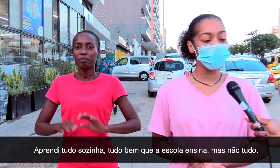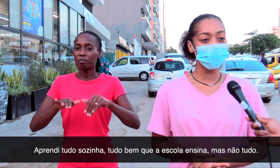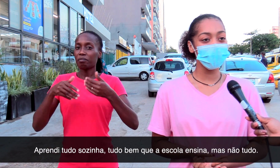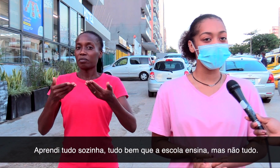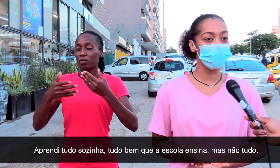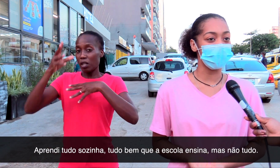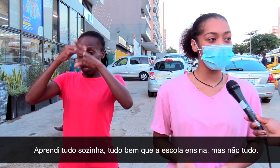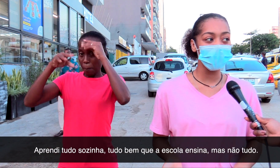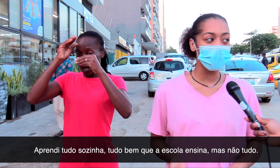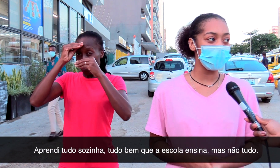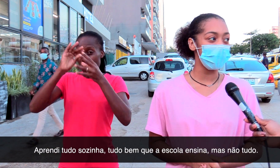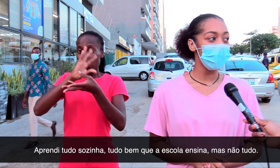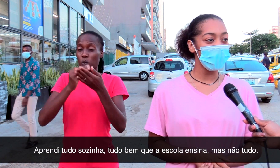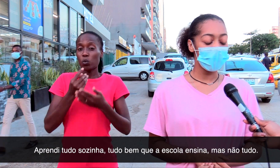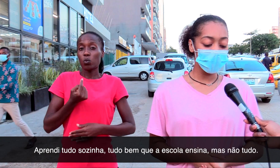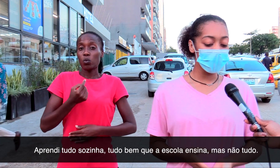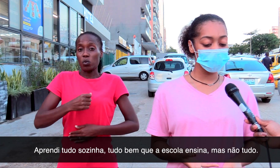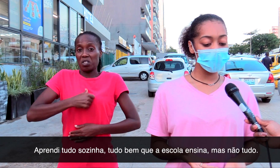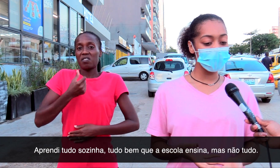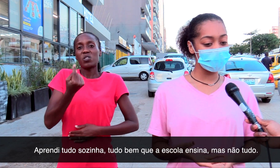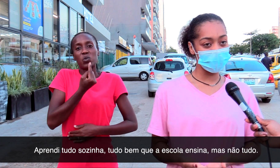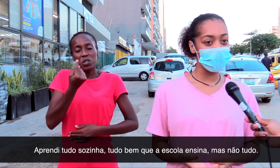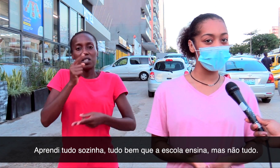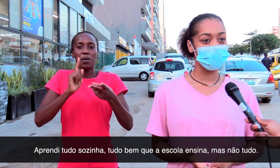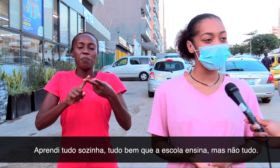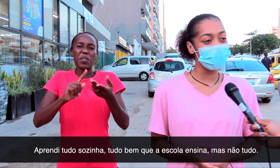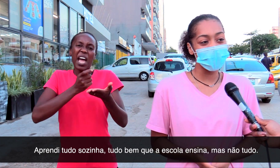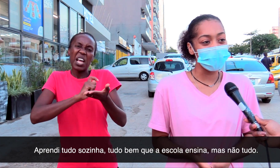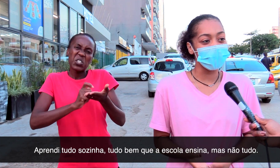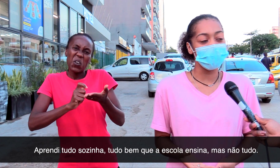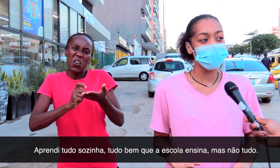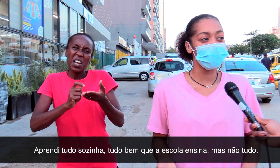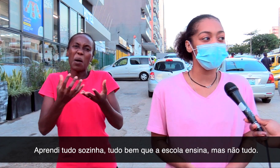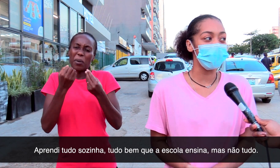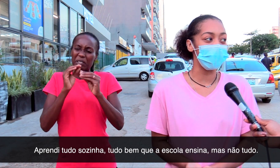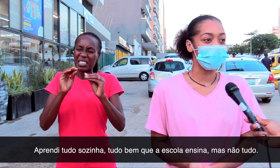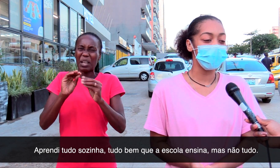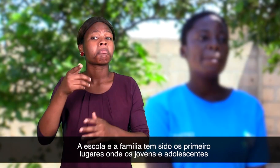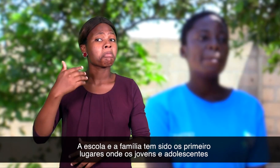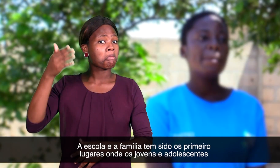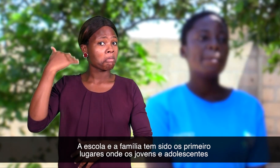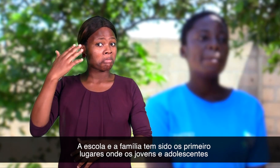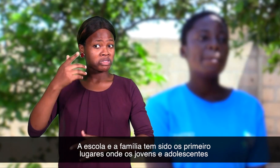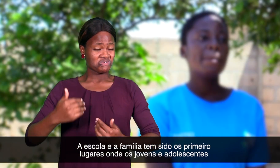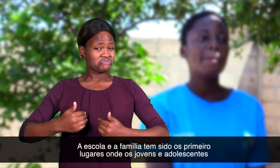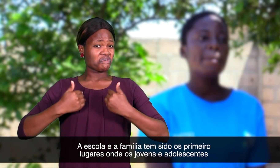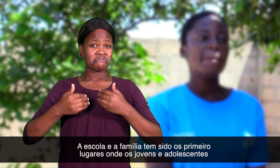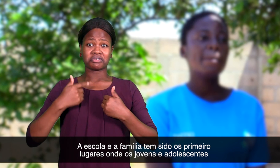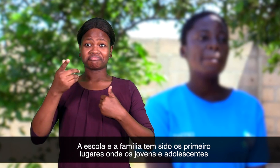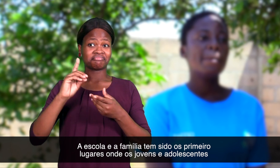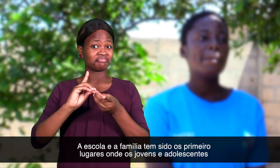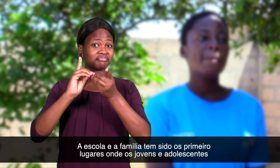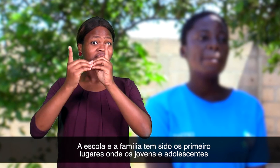Praticamente aprendi tudo sozinha. Ok que a escola ensina, mas não ensina praticamente tudo. A escola